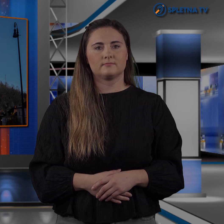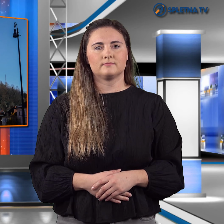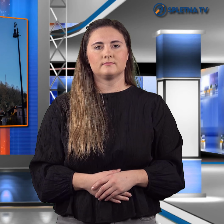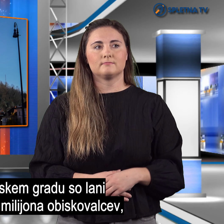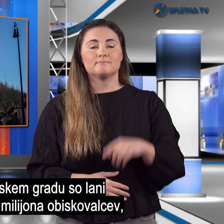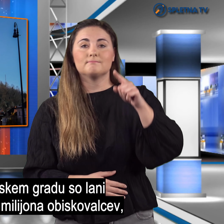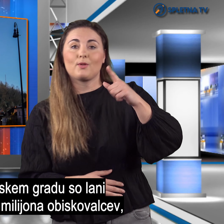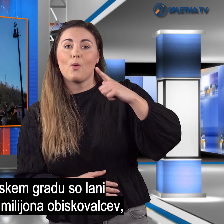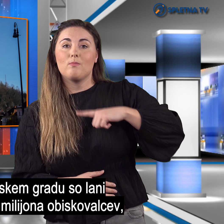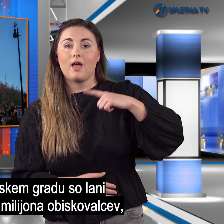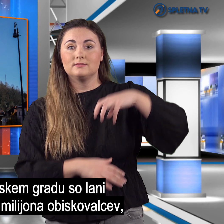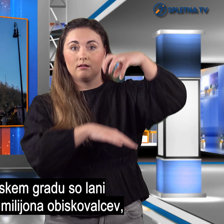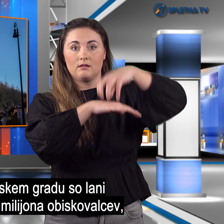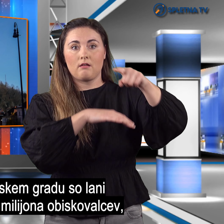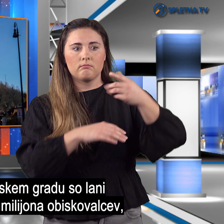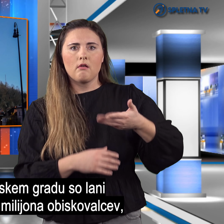Na Ljubljanskem gradu so lani zabeležili